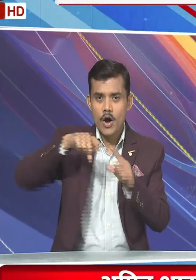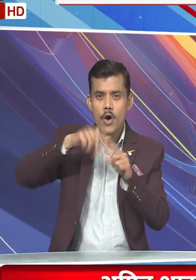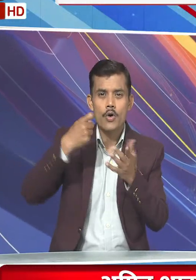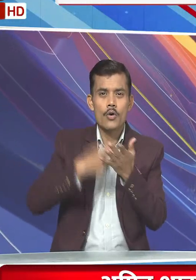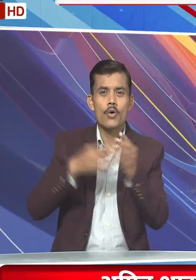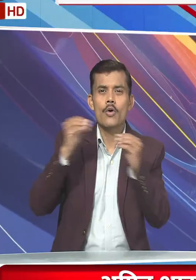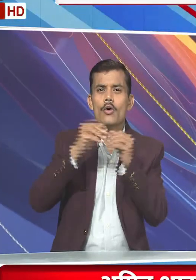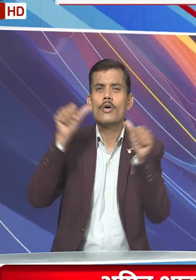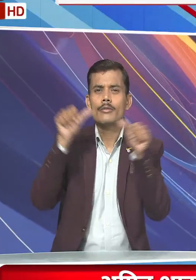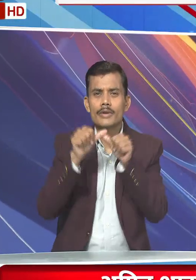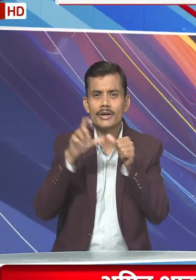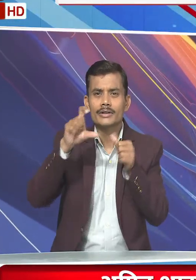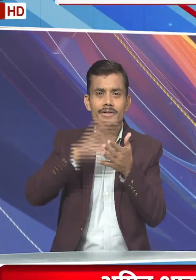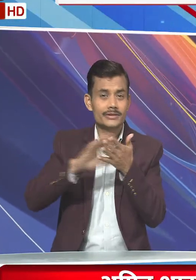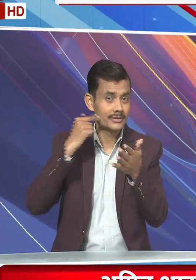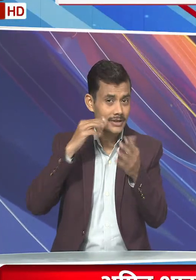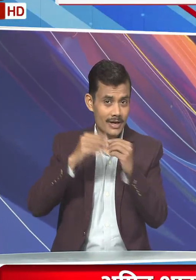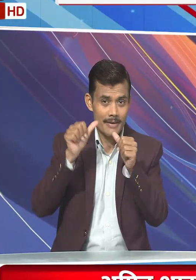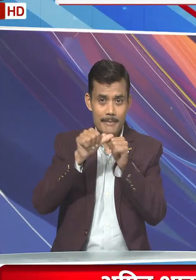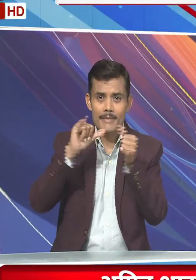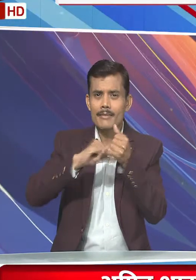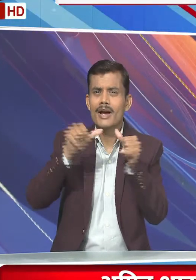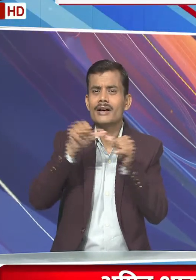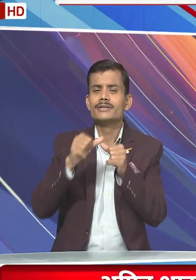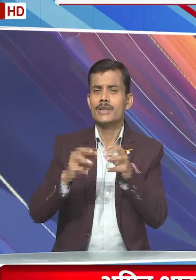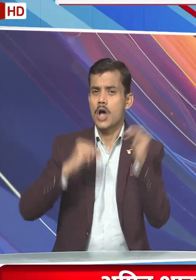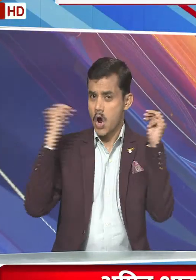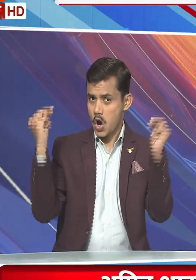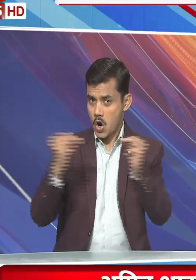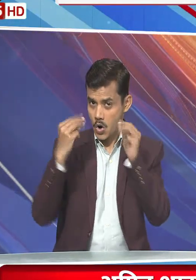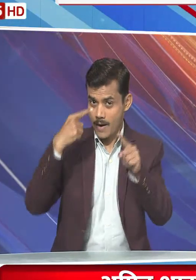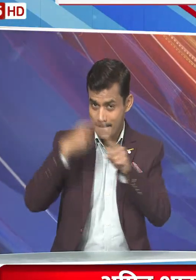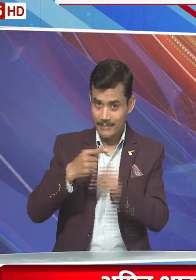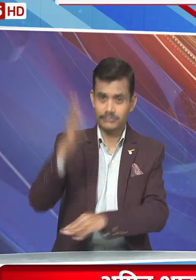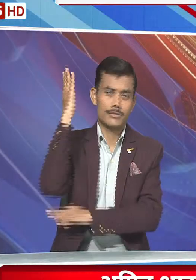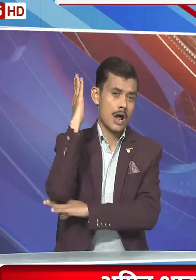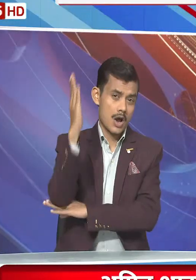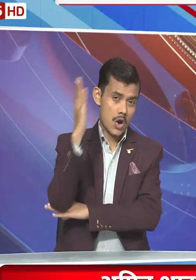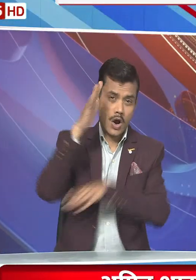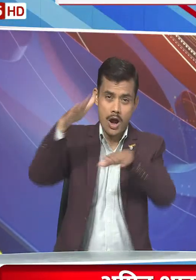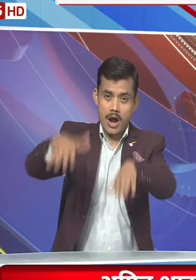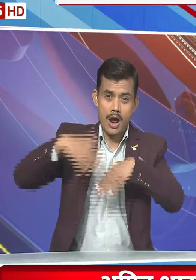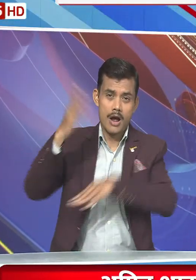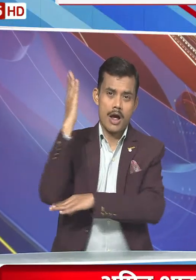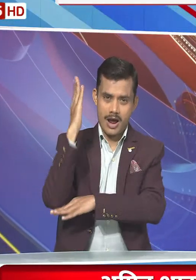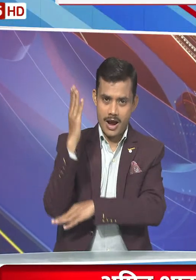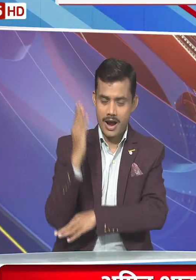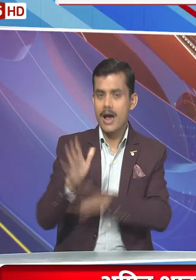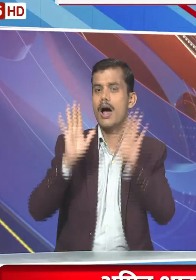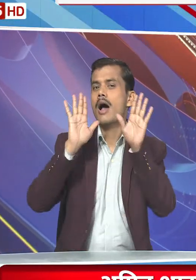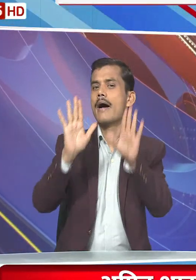भाजपा कोर ग्रुप की बैठकों में हिस्सा लेने के साथ ही जनसभाओं को भी करेंगे संबोधित।